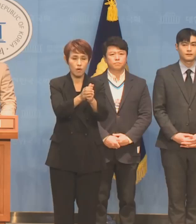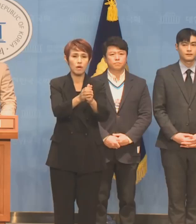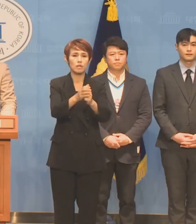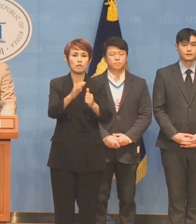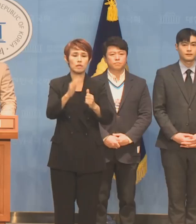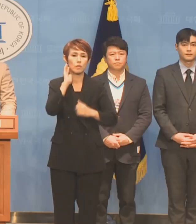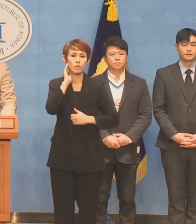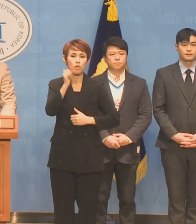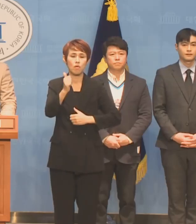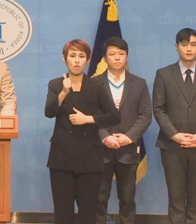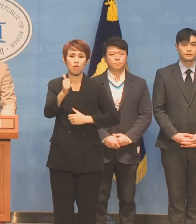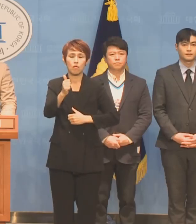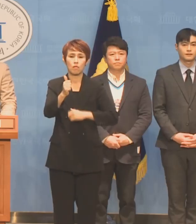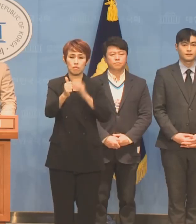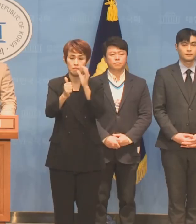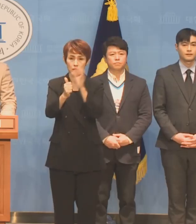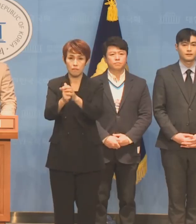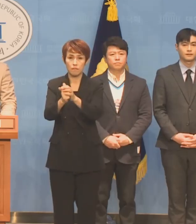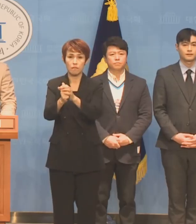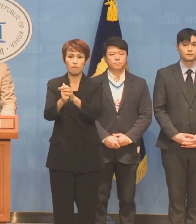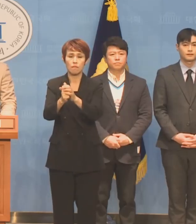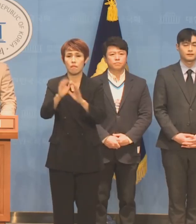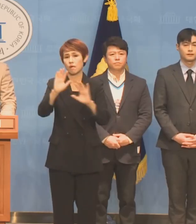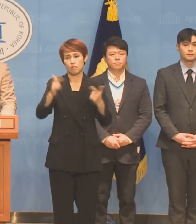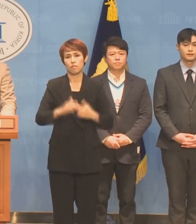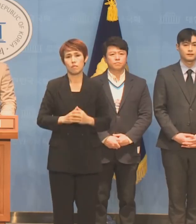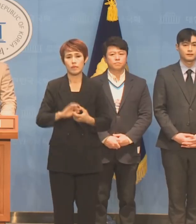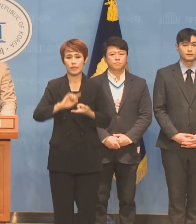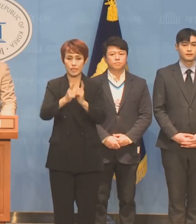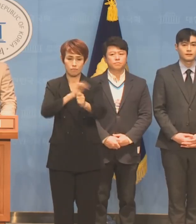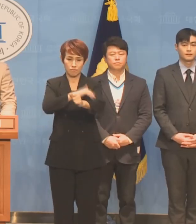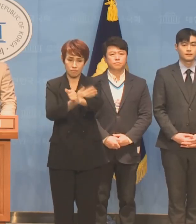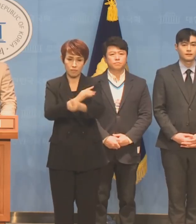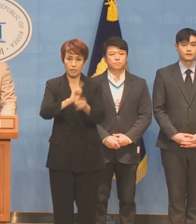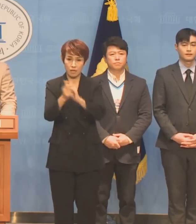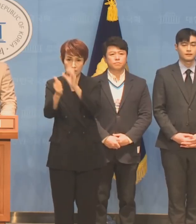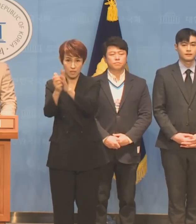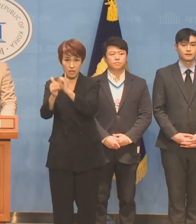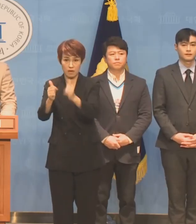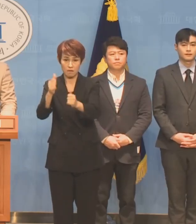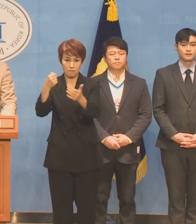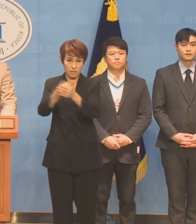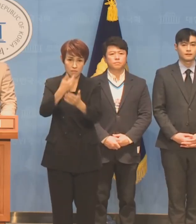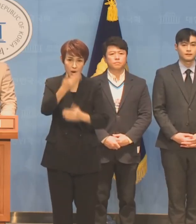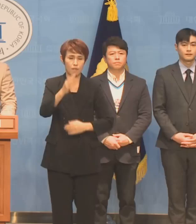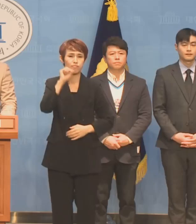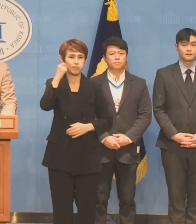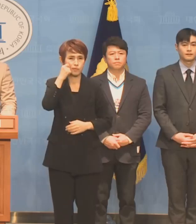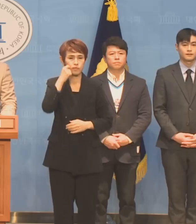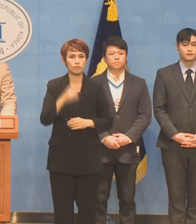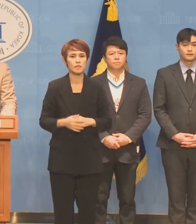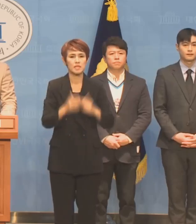직무이기에 권한대행이 임명할 수 없다입니다. 이에 함께